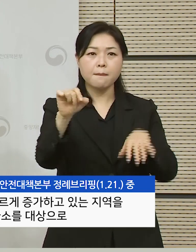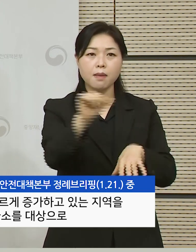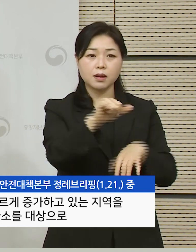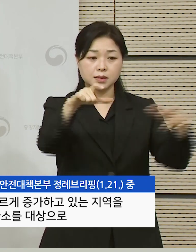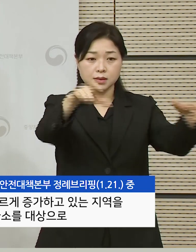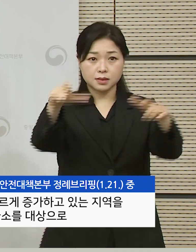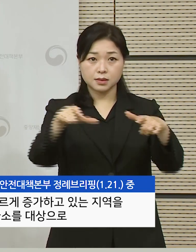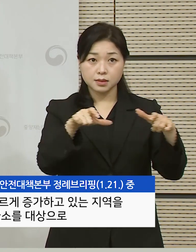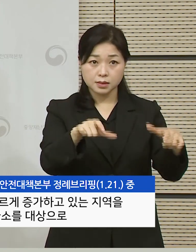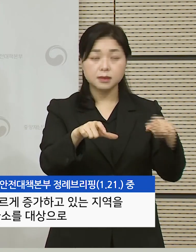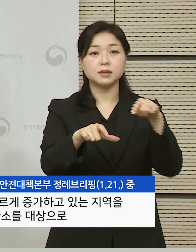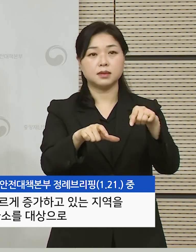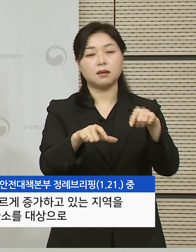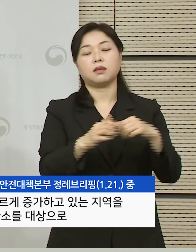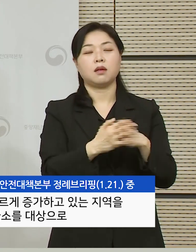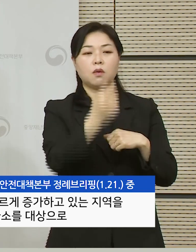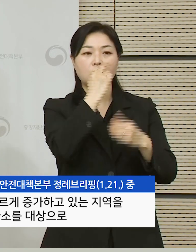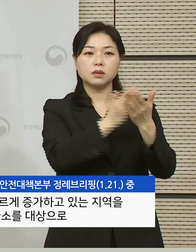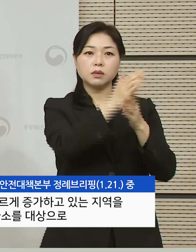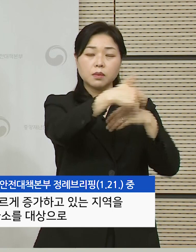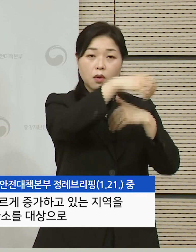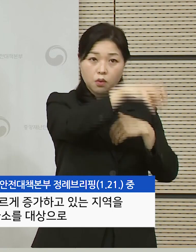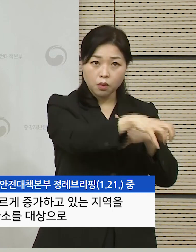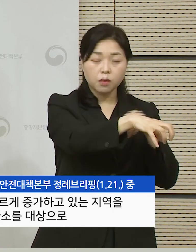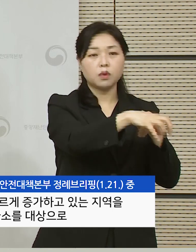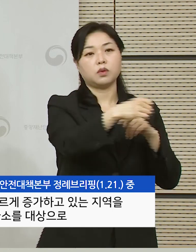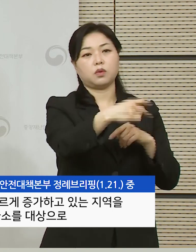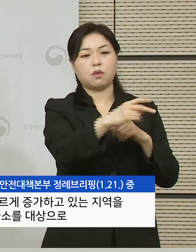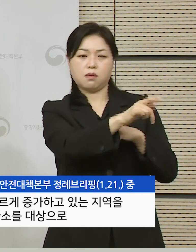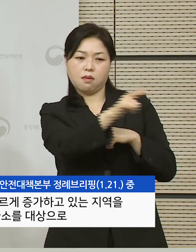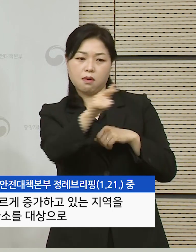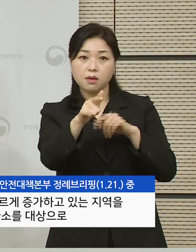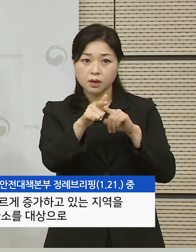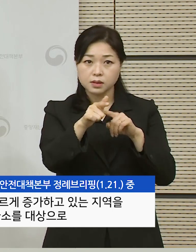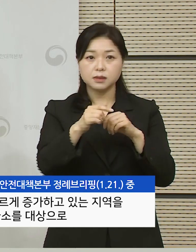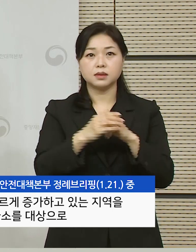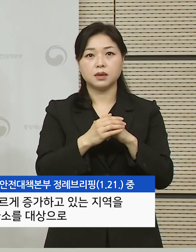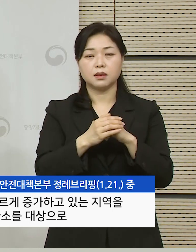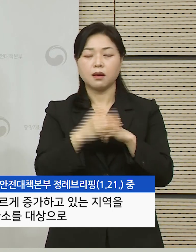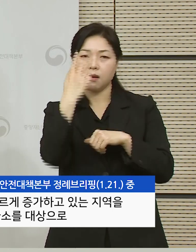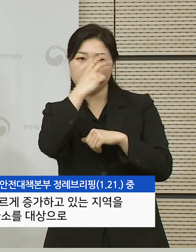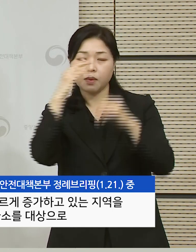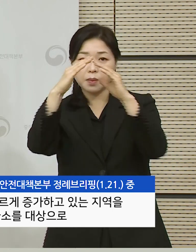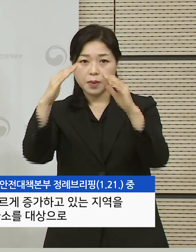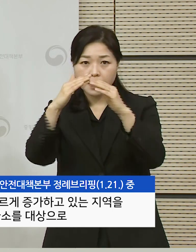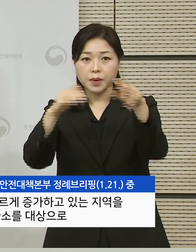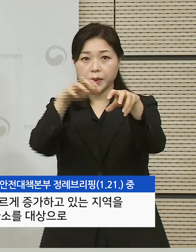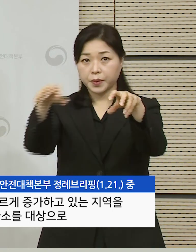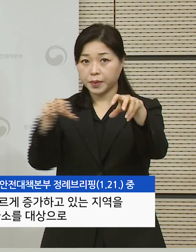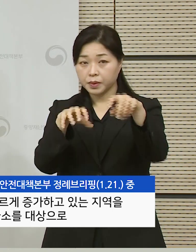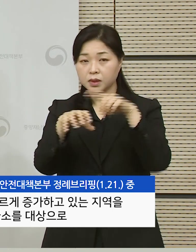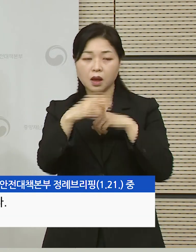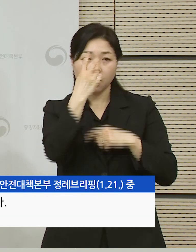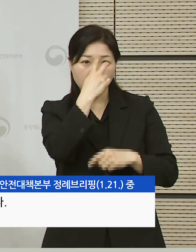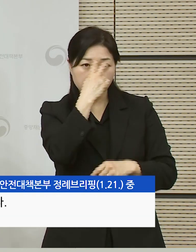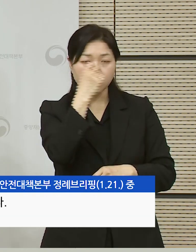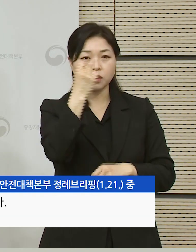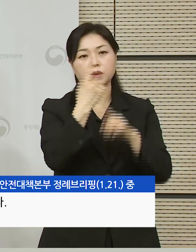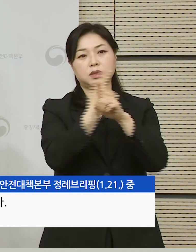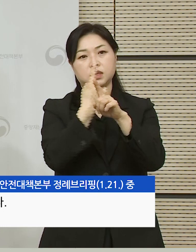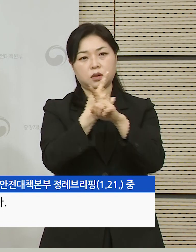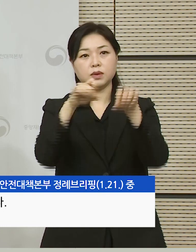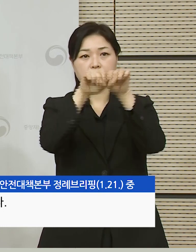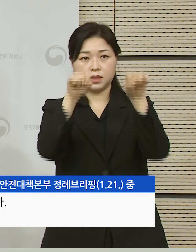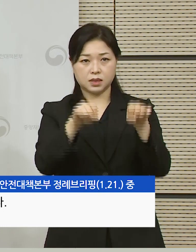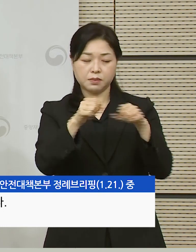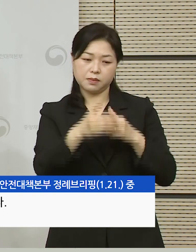현재 오미크론이 빠르게 증가하고 있는 지역을 대상으로 호흡기 전달은 클리닉이라든지 여러 선별 검사들 대상으로 검사